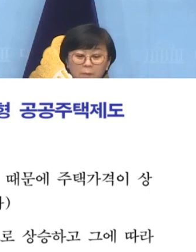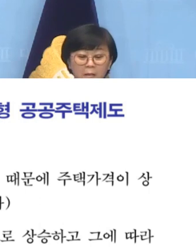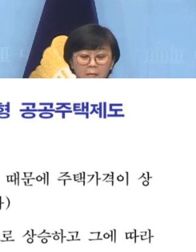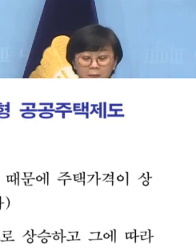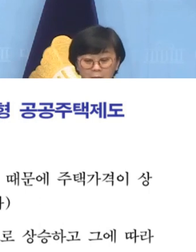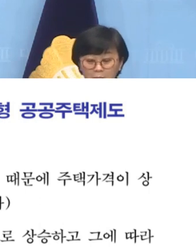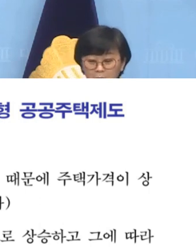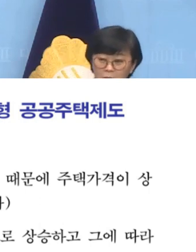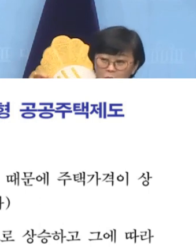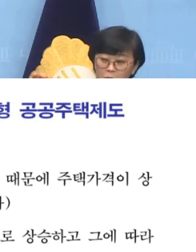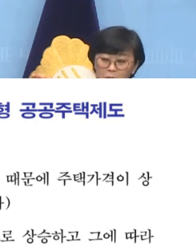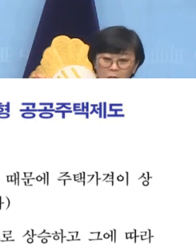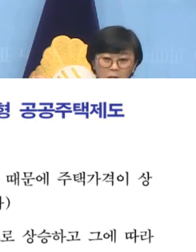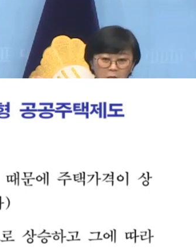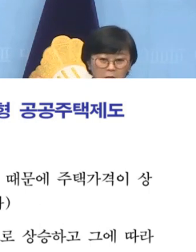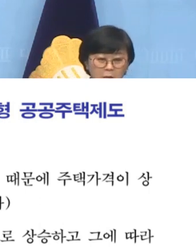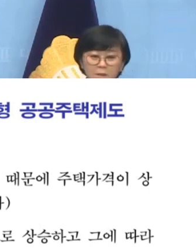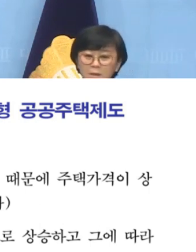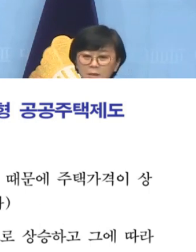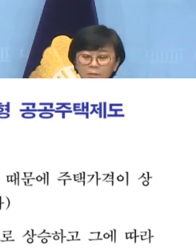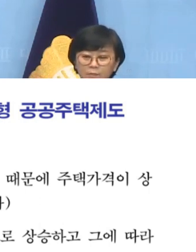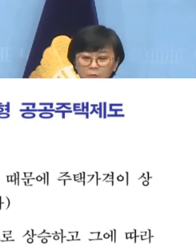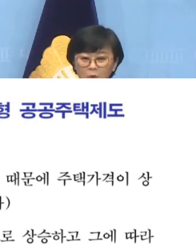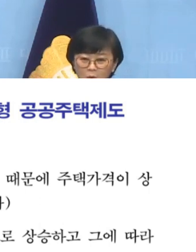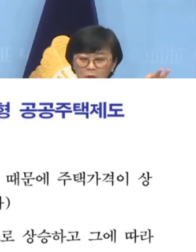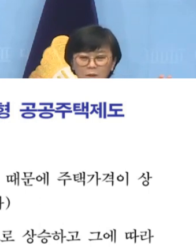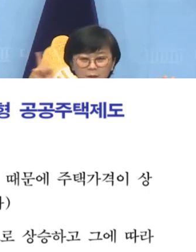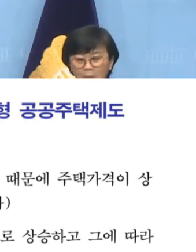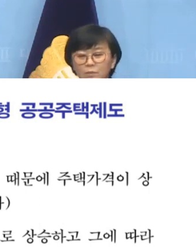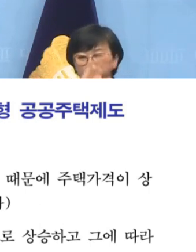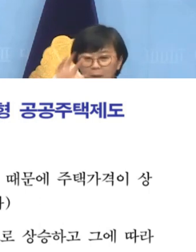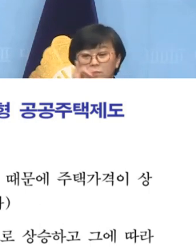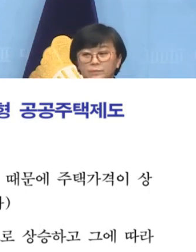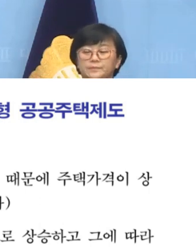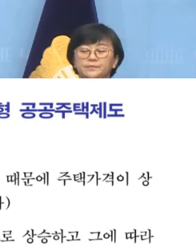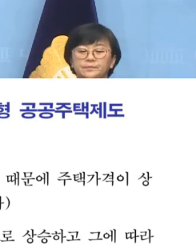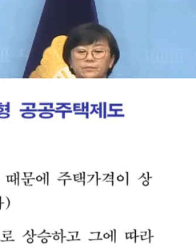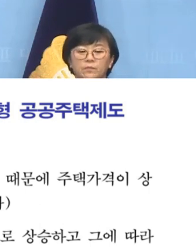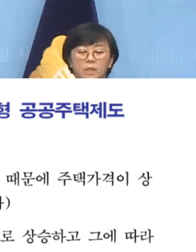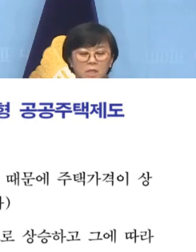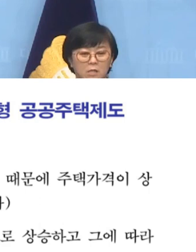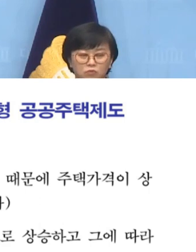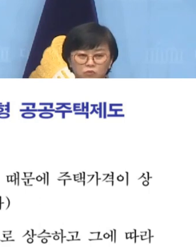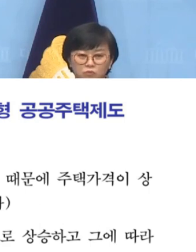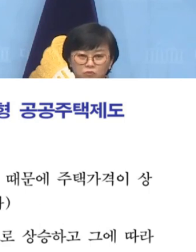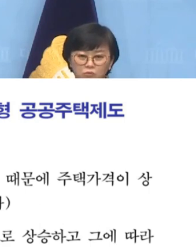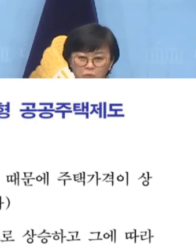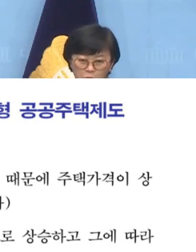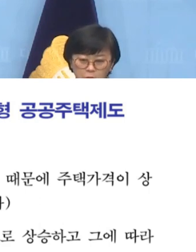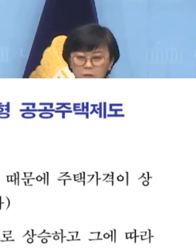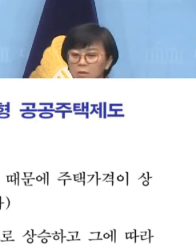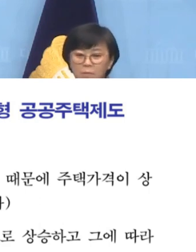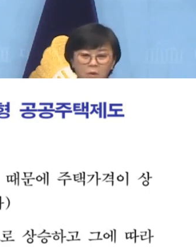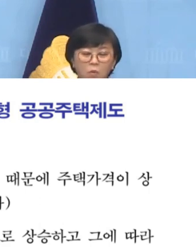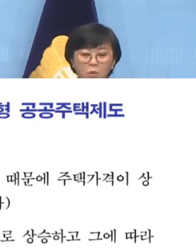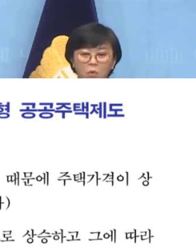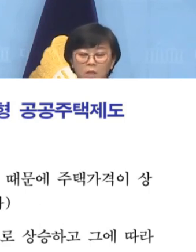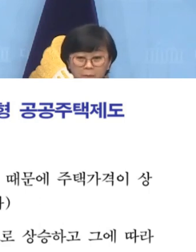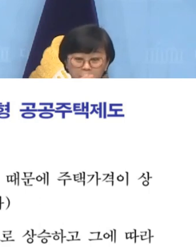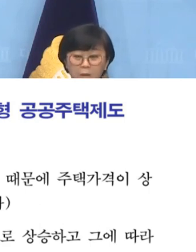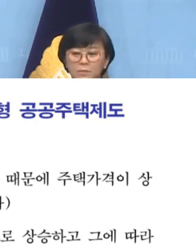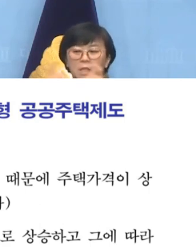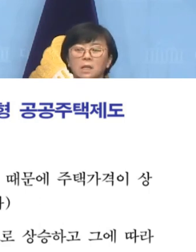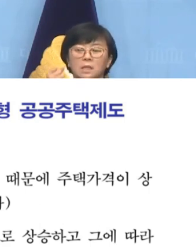땅값은 지속적으로 상승하고 그에 따라서 주택가격이 상승하는 악순환이 계속되고 있습니다. 그러나 가용한 국공유지는 고갈되고 개발 가능한 토지는